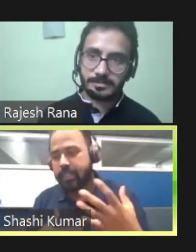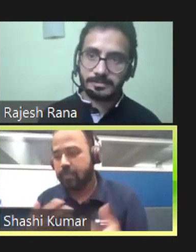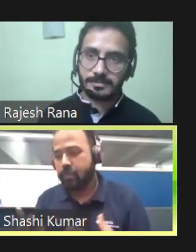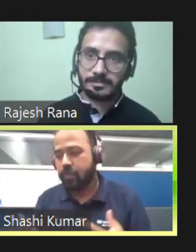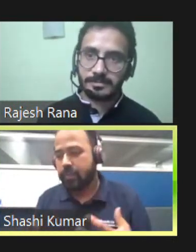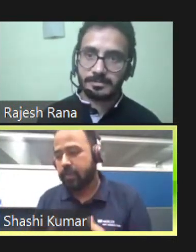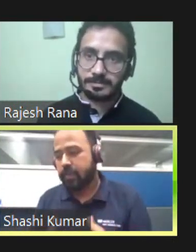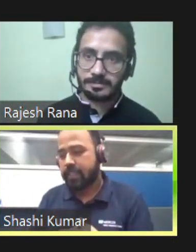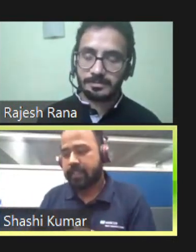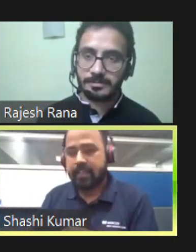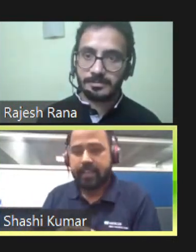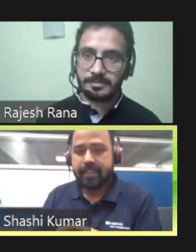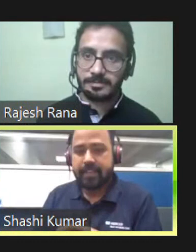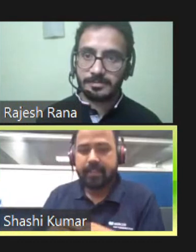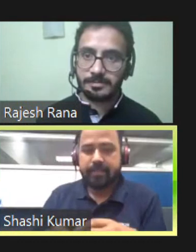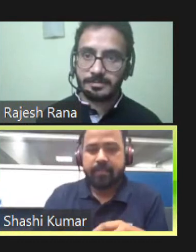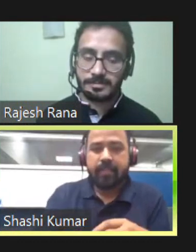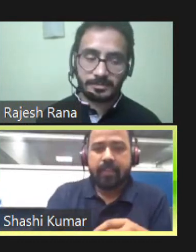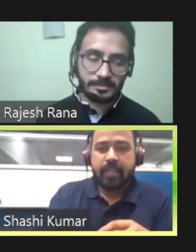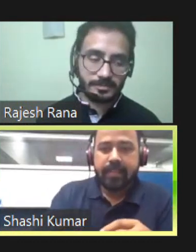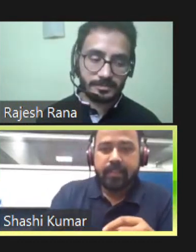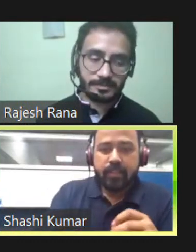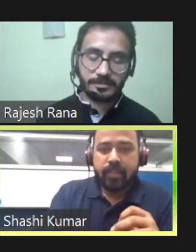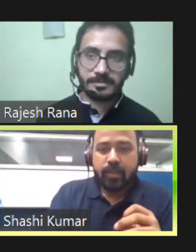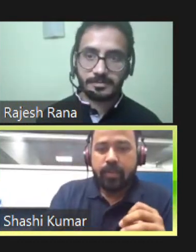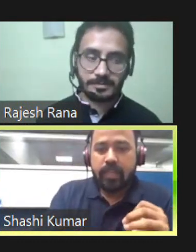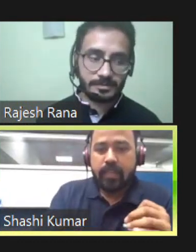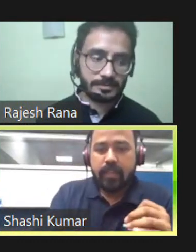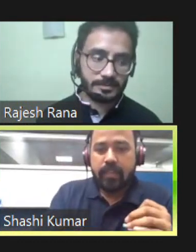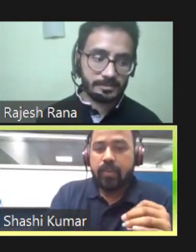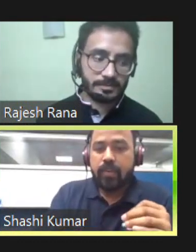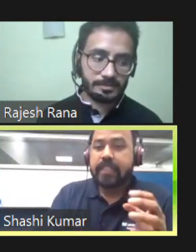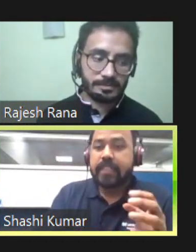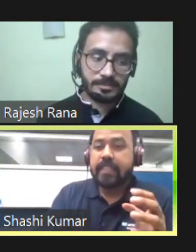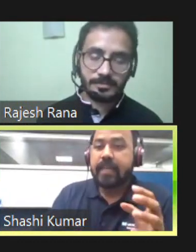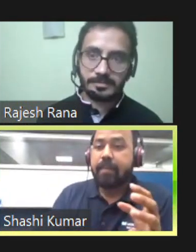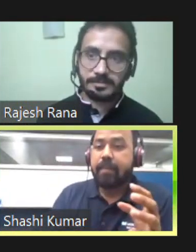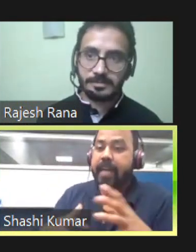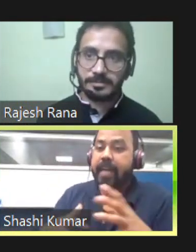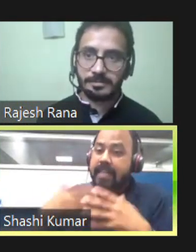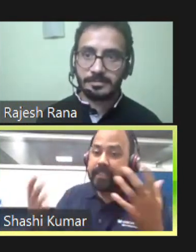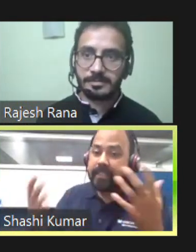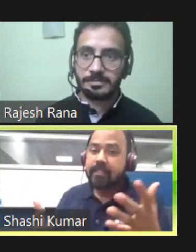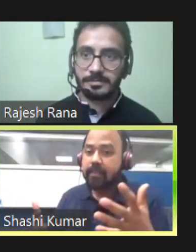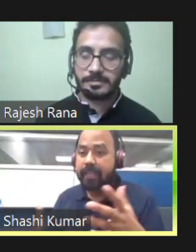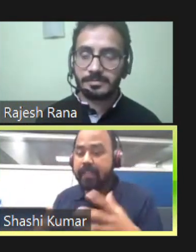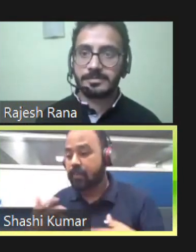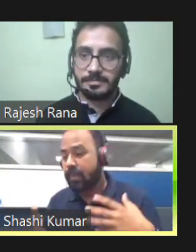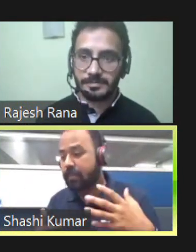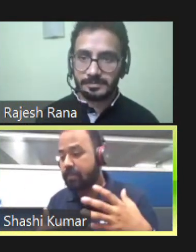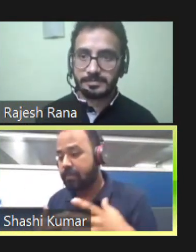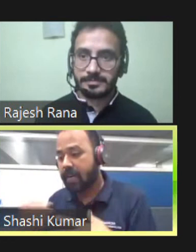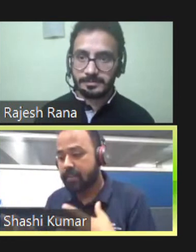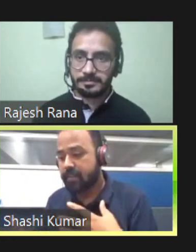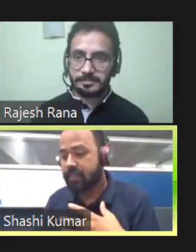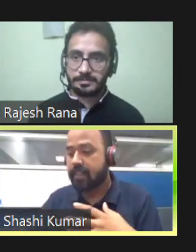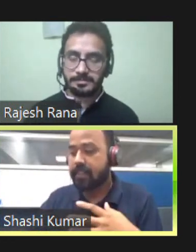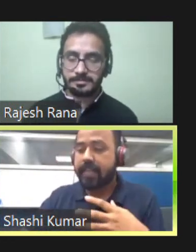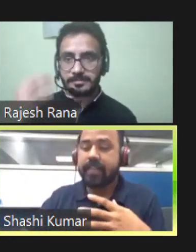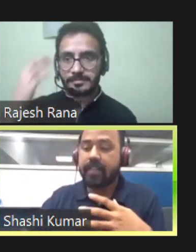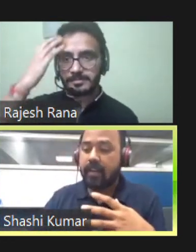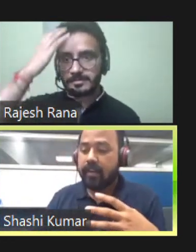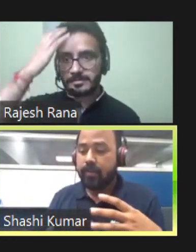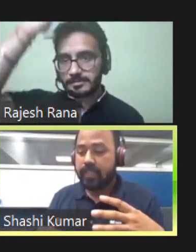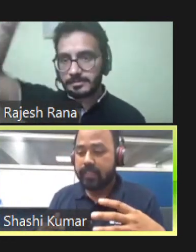तो ऐसे आपको पता चलता रहेगा, ठीक है। सो और चीजें, प्रैक्टिस, प्रैक्टिस करो आप अपने पार्टनर के साथ,